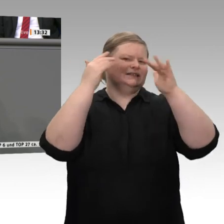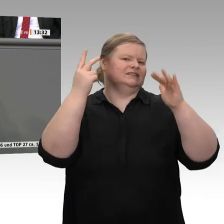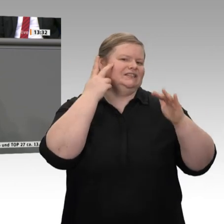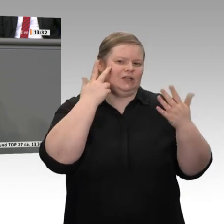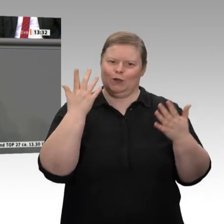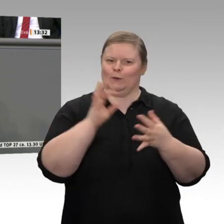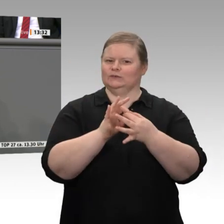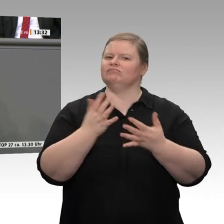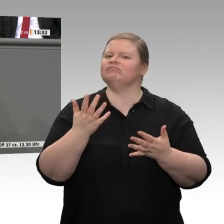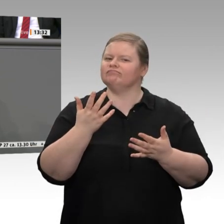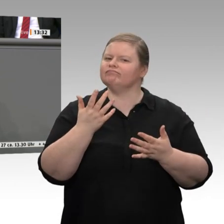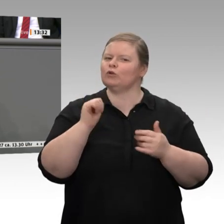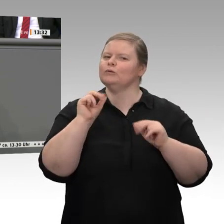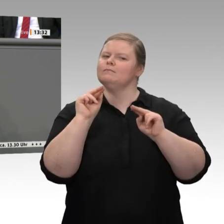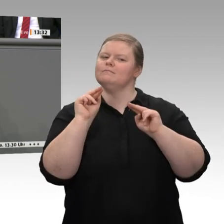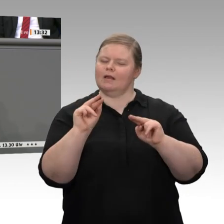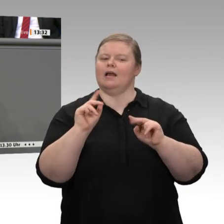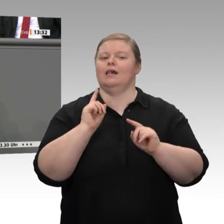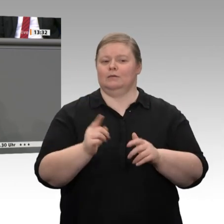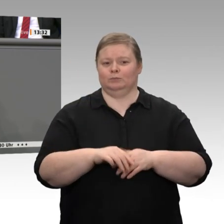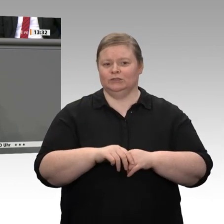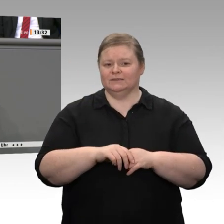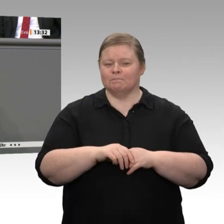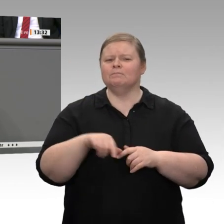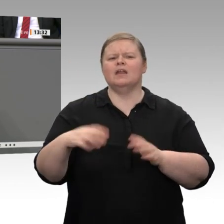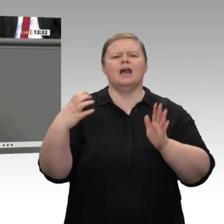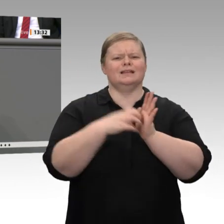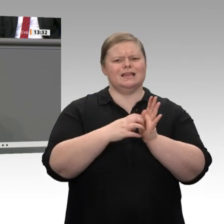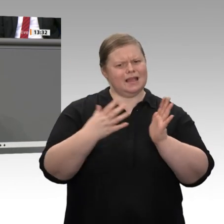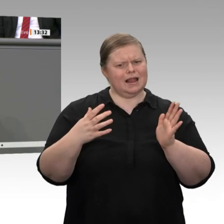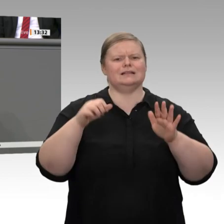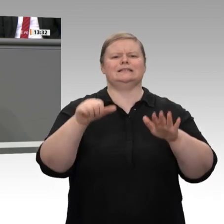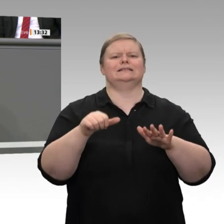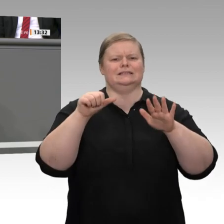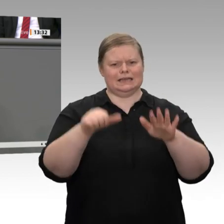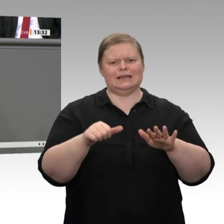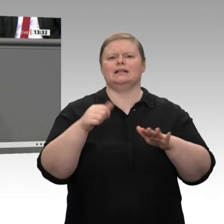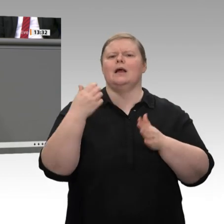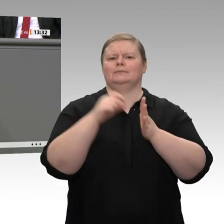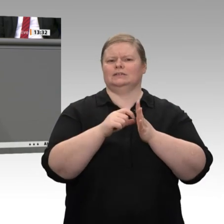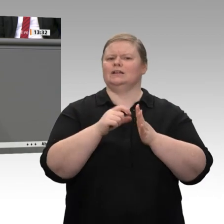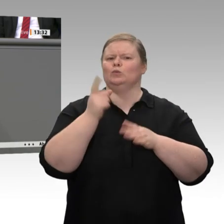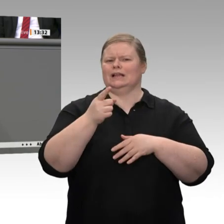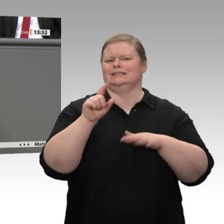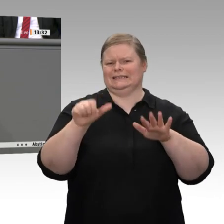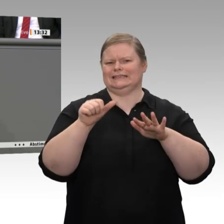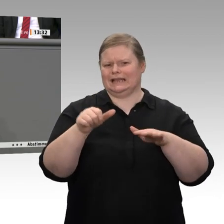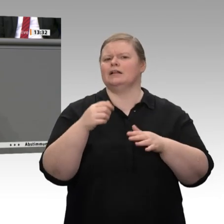war eine ganz bewusste Entscheidung der Mütter und Väter des Grundgesetzes, dort einen Anspruch